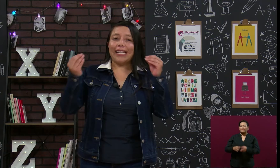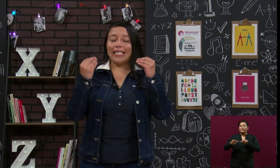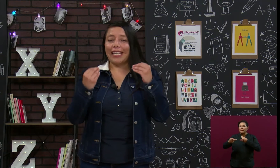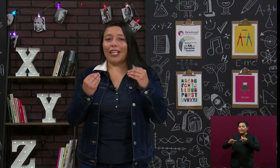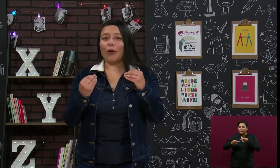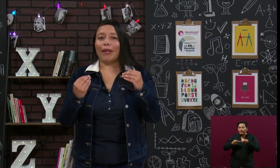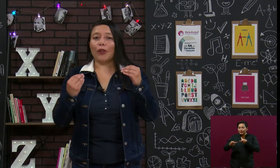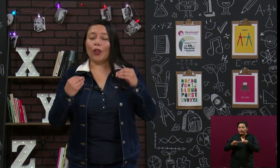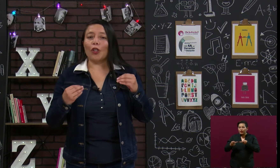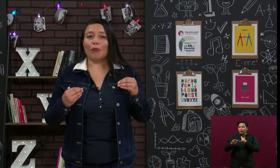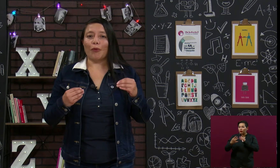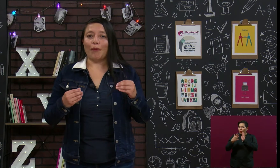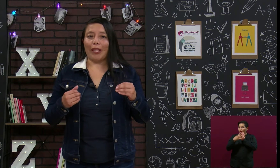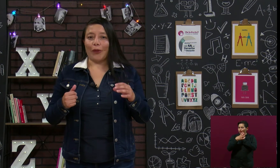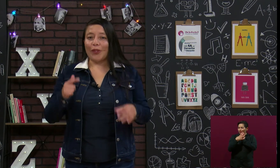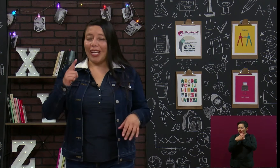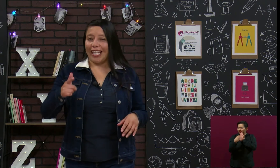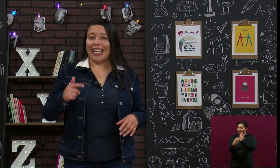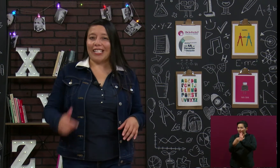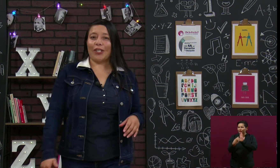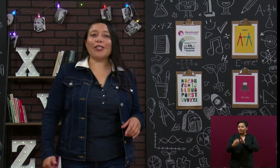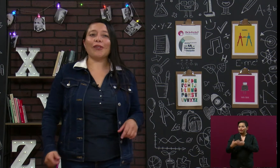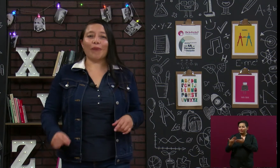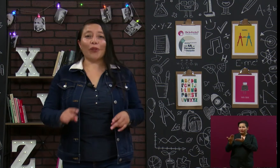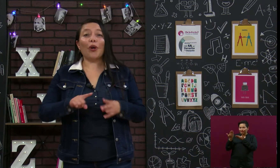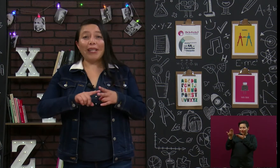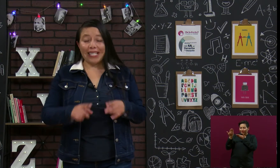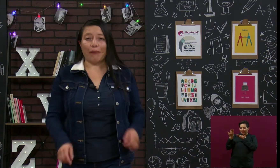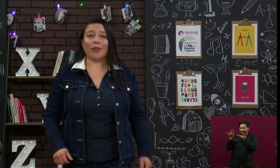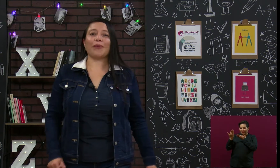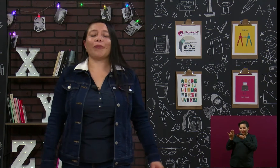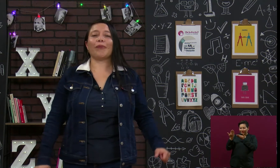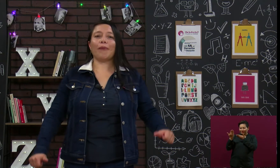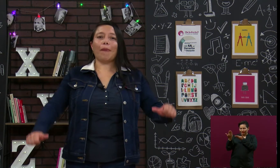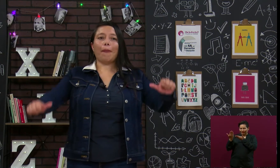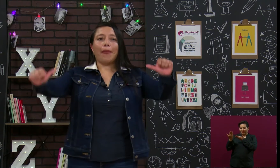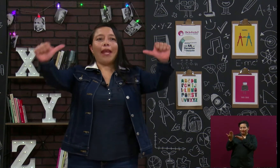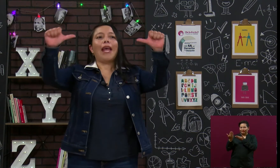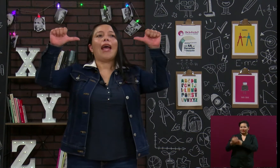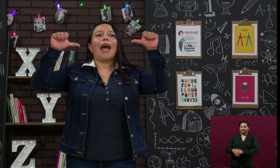Prepárense, vayan siguiéndome todos los movimientos. ¿Listos? Comenzamos.